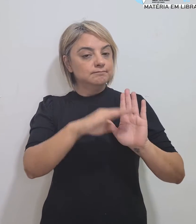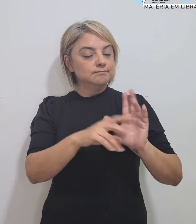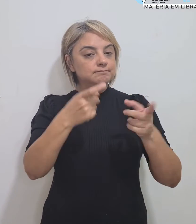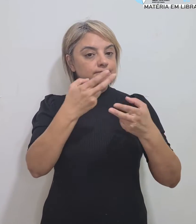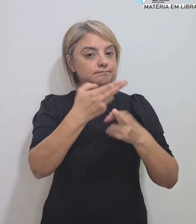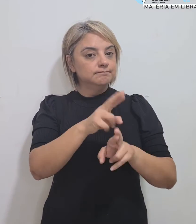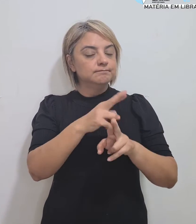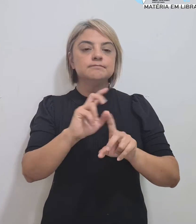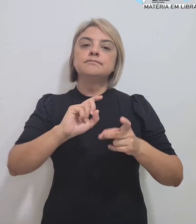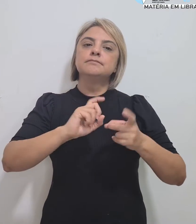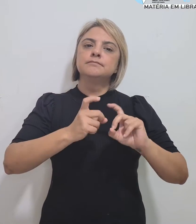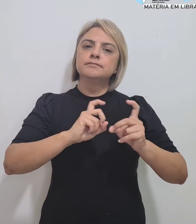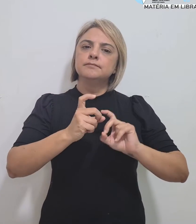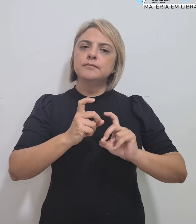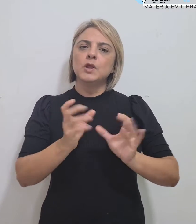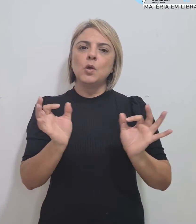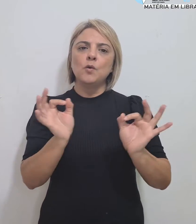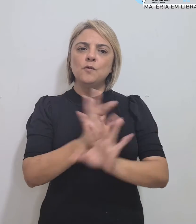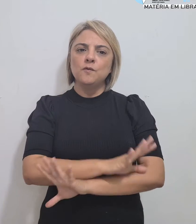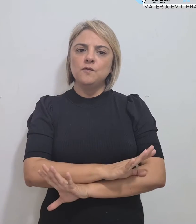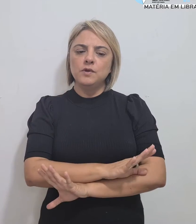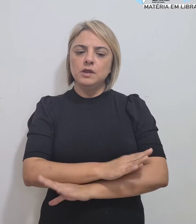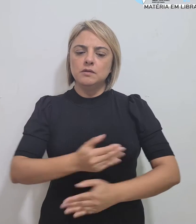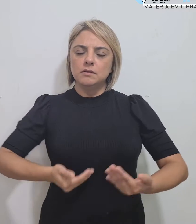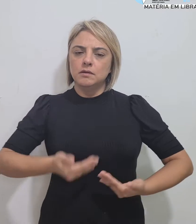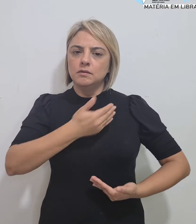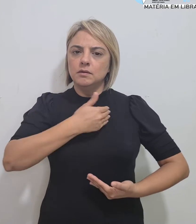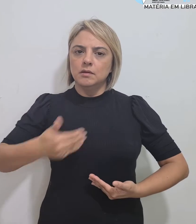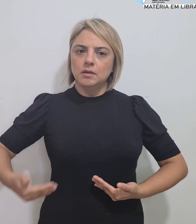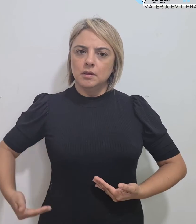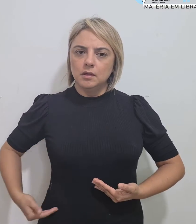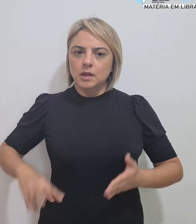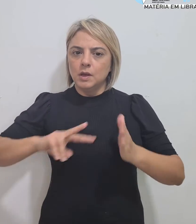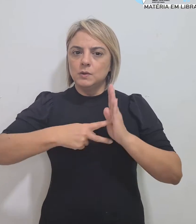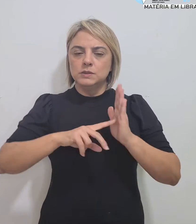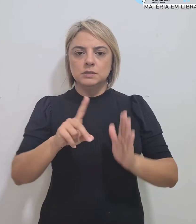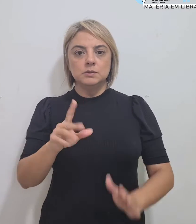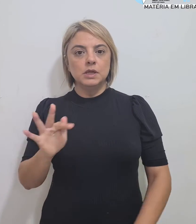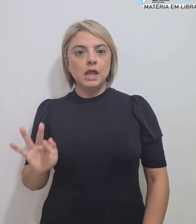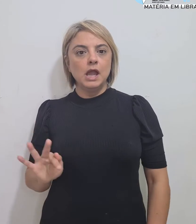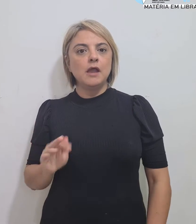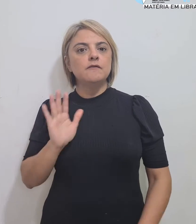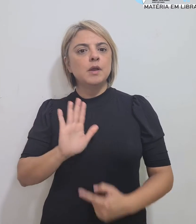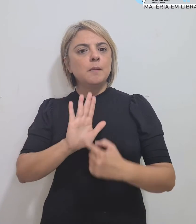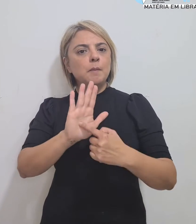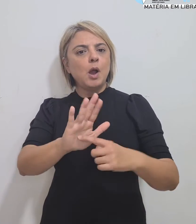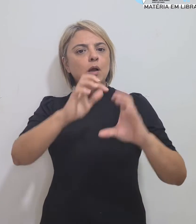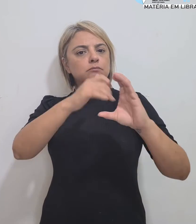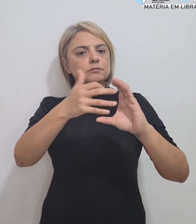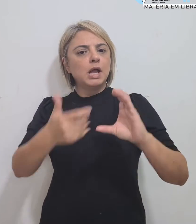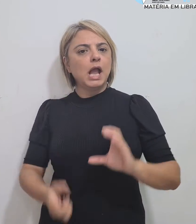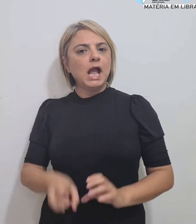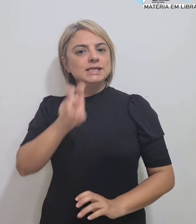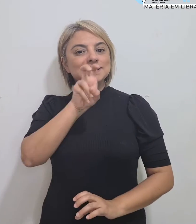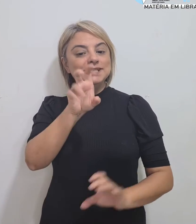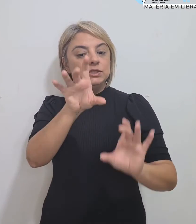Reforma administrativa, o fim dos serviços públicos, o SimproDF mostra as características de um dos cinco vínculos